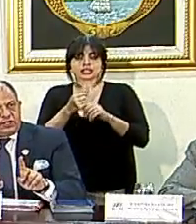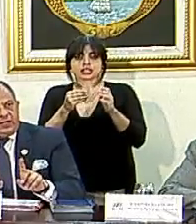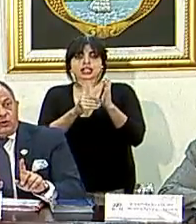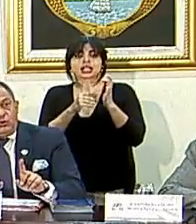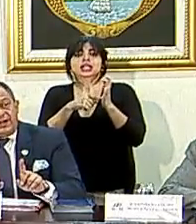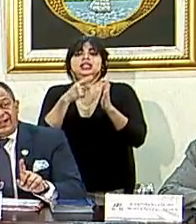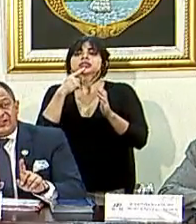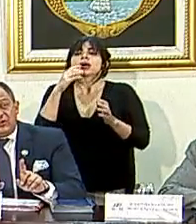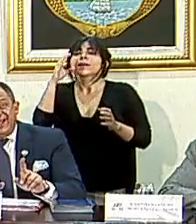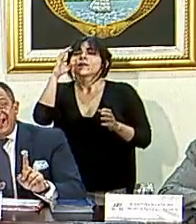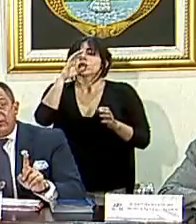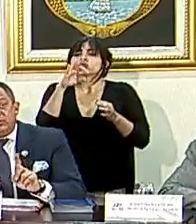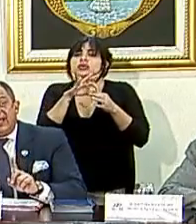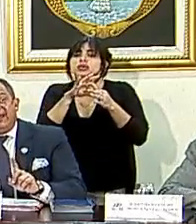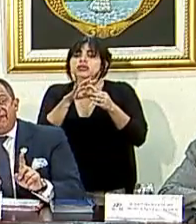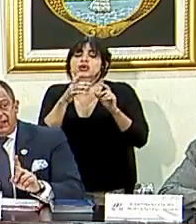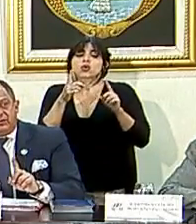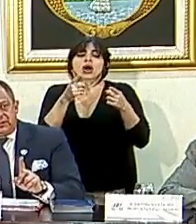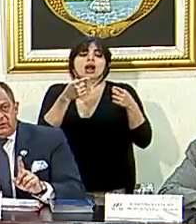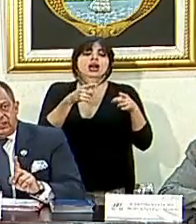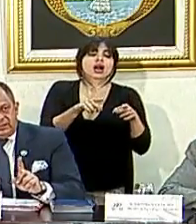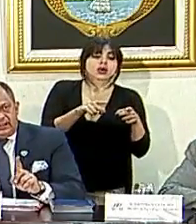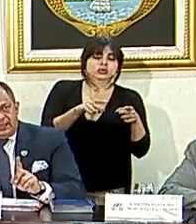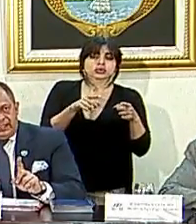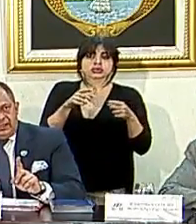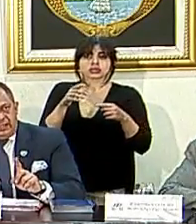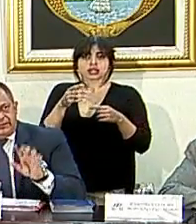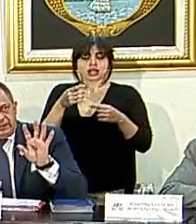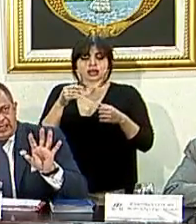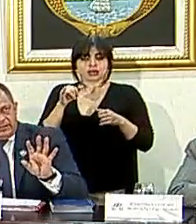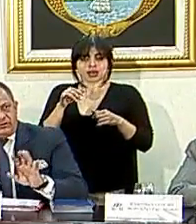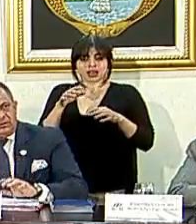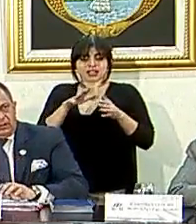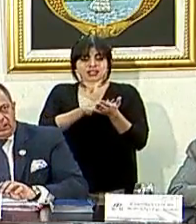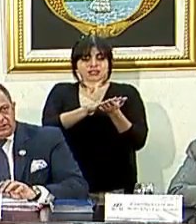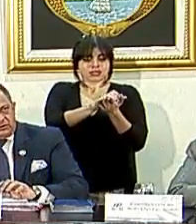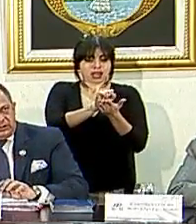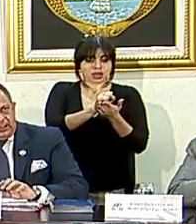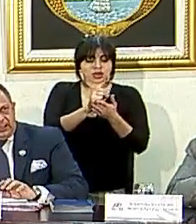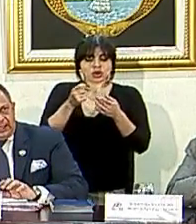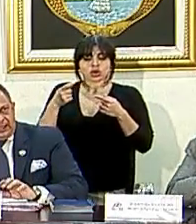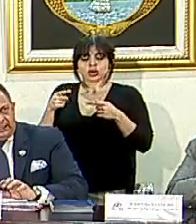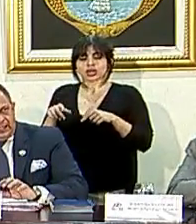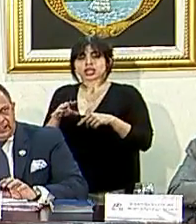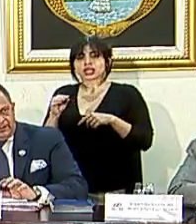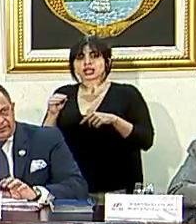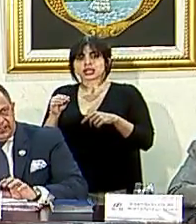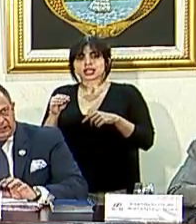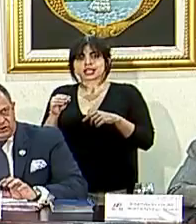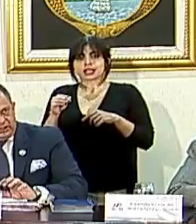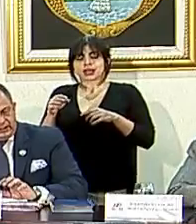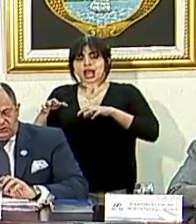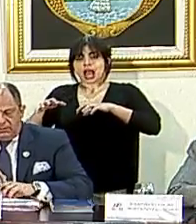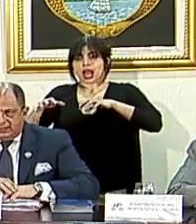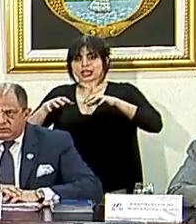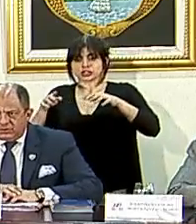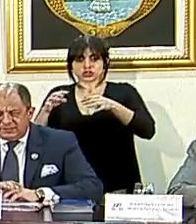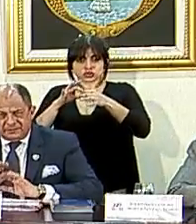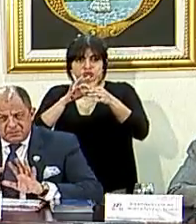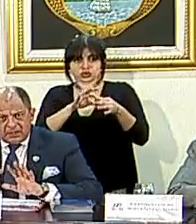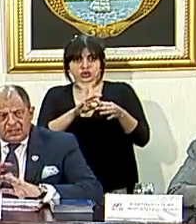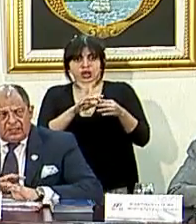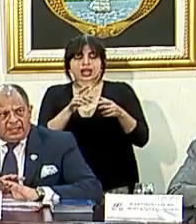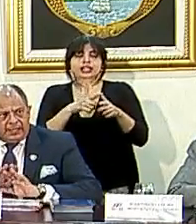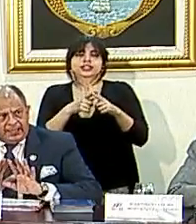buscar una relación de causa-efecto, así lo que dice la ley, entre el daño y la acción que se toma.